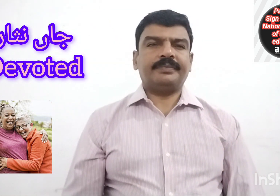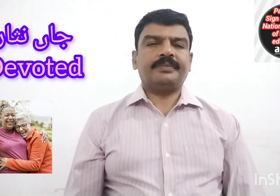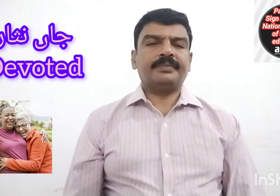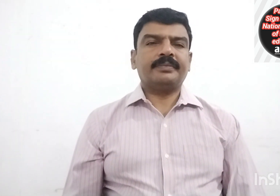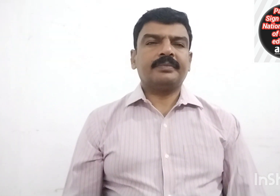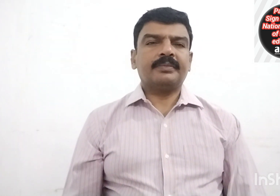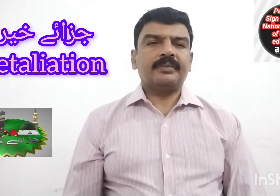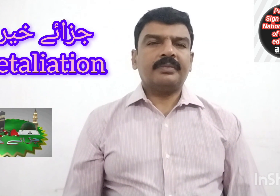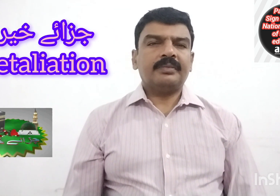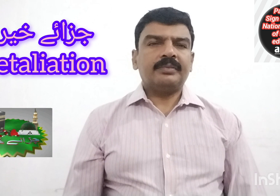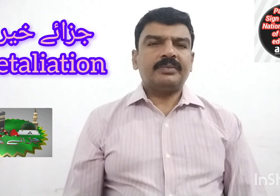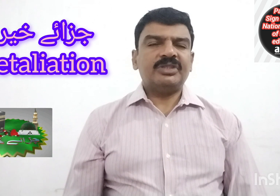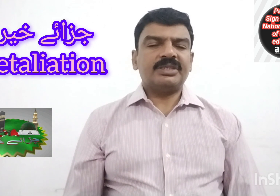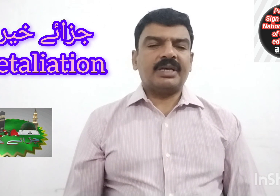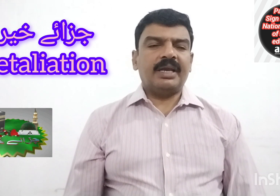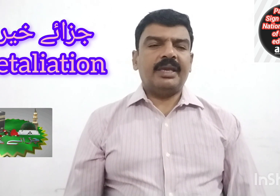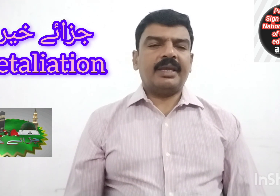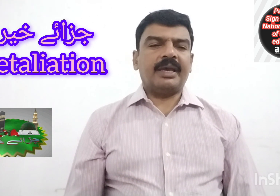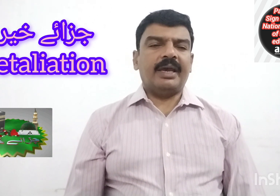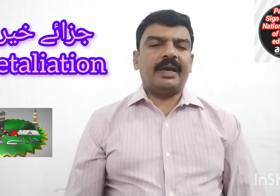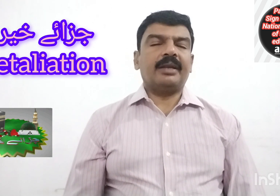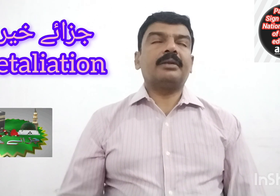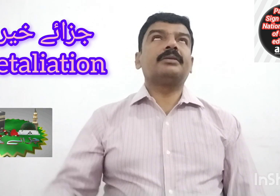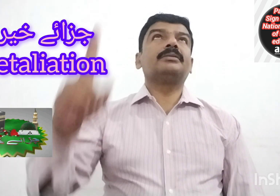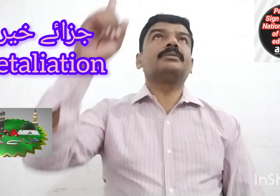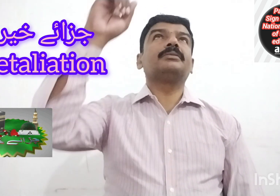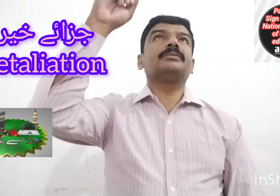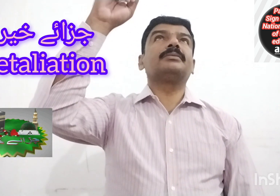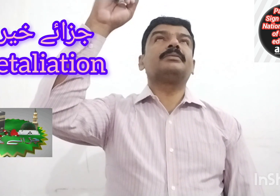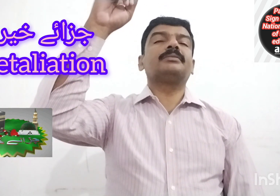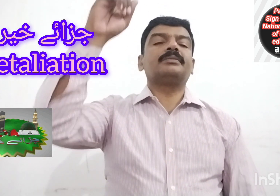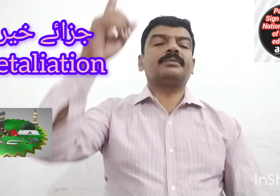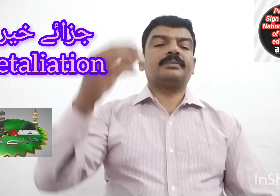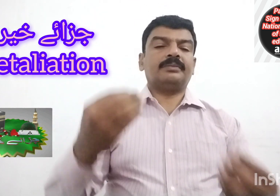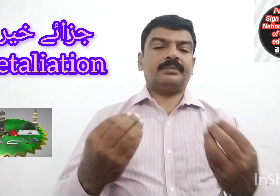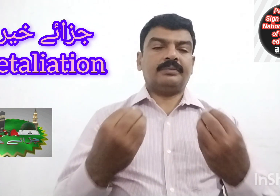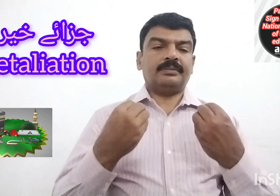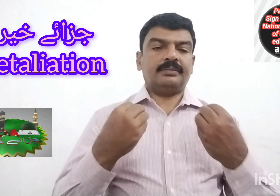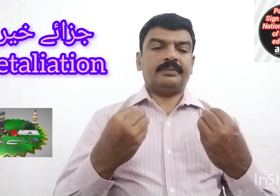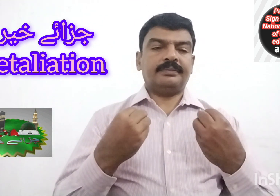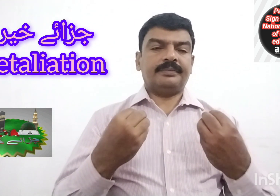जजाए खैर,